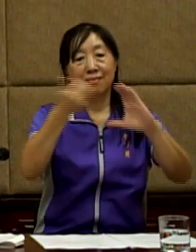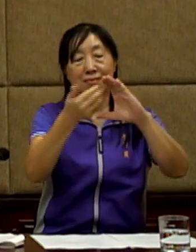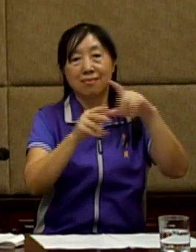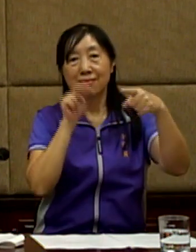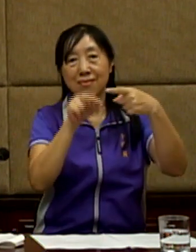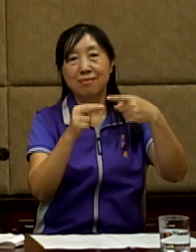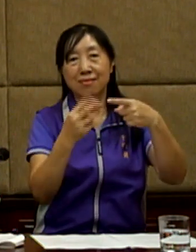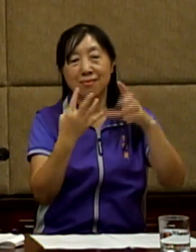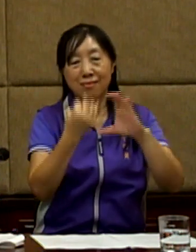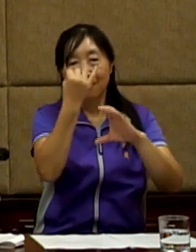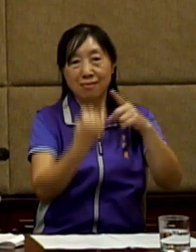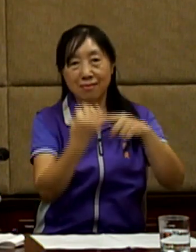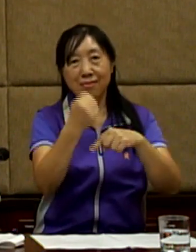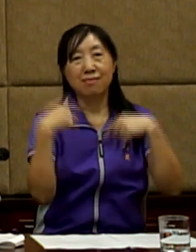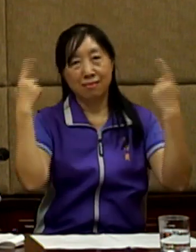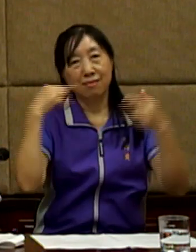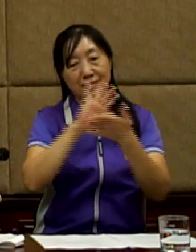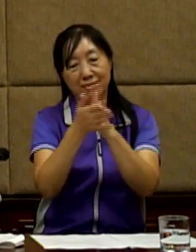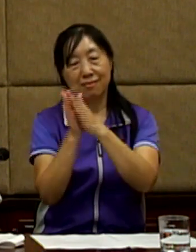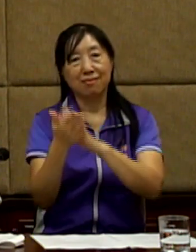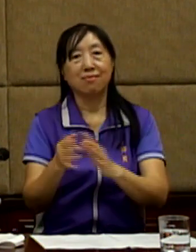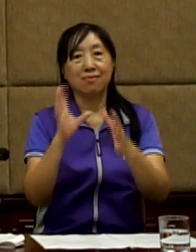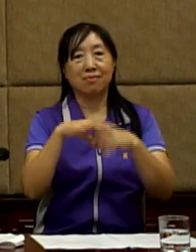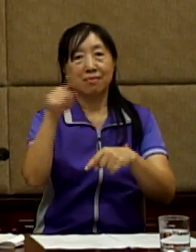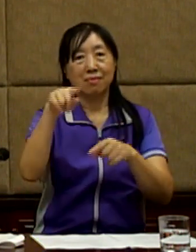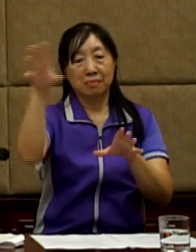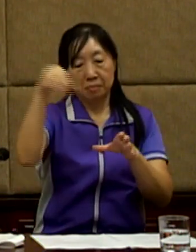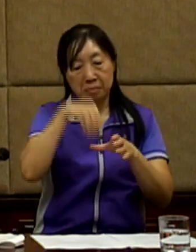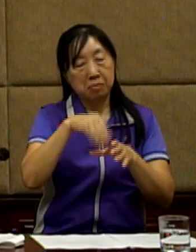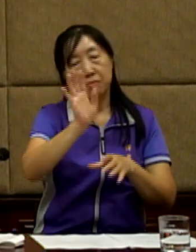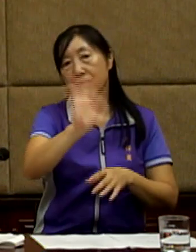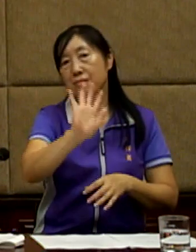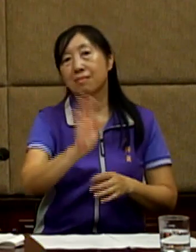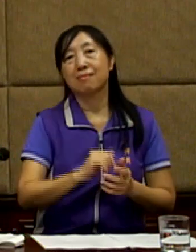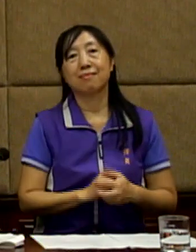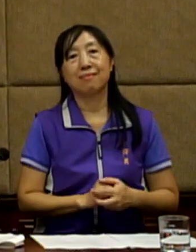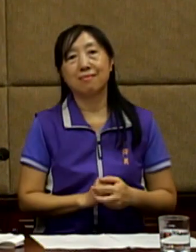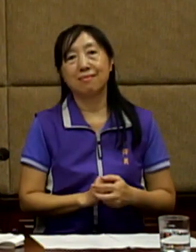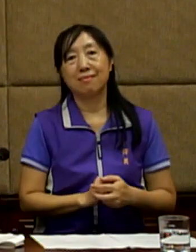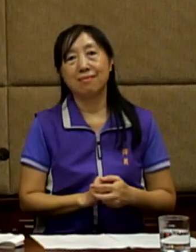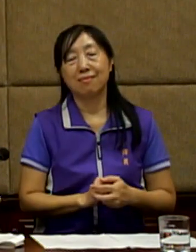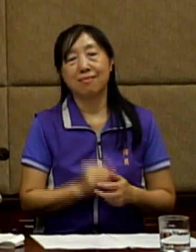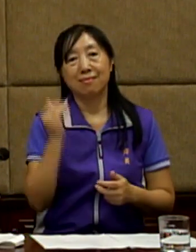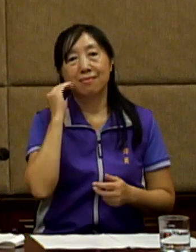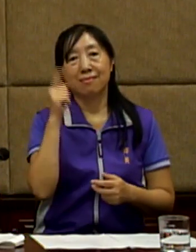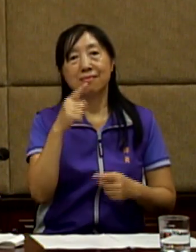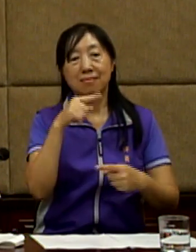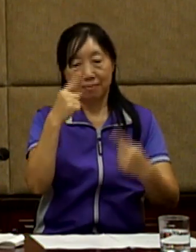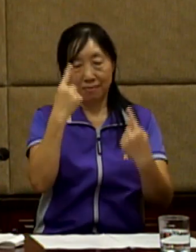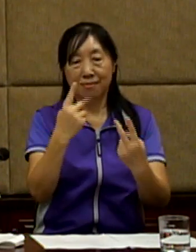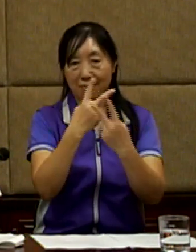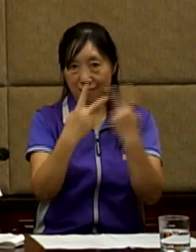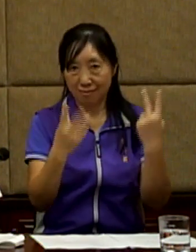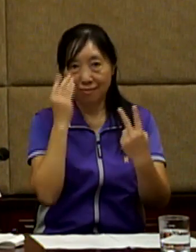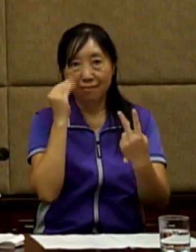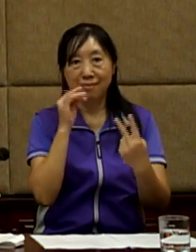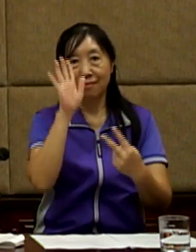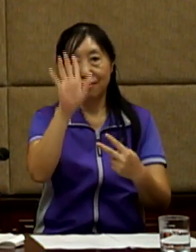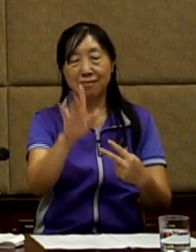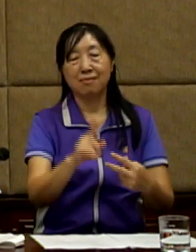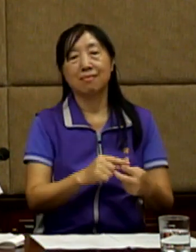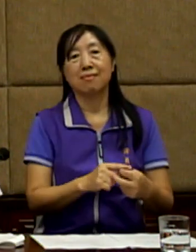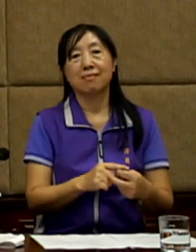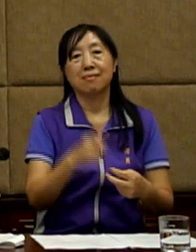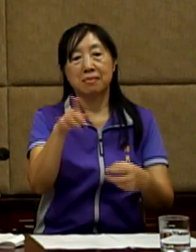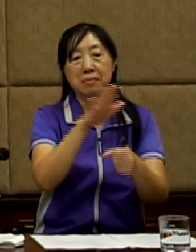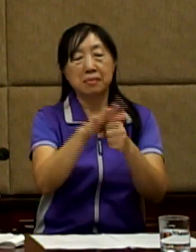更，所以我们这次并没有把说收视率就直接拿进来，我们如果各位看的话是客观且具公信力之收视满意